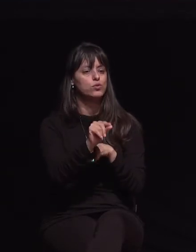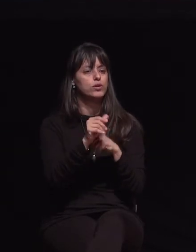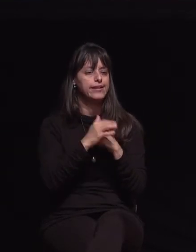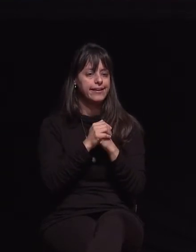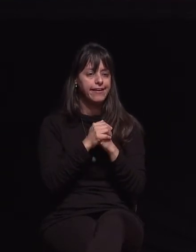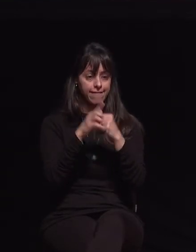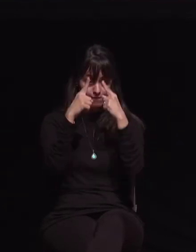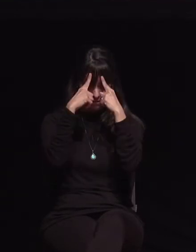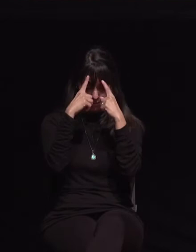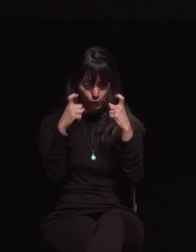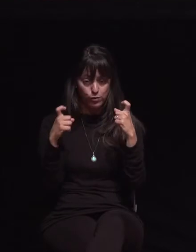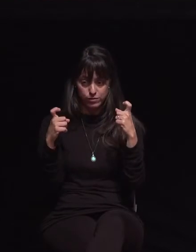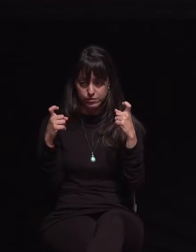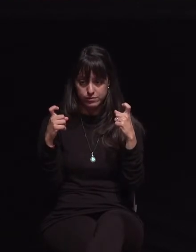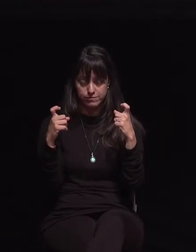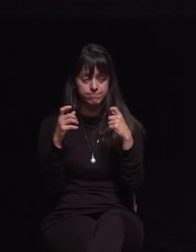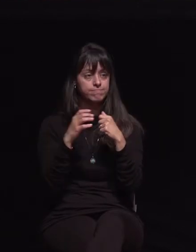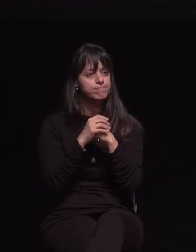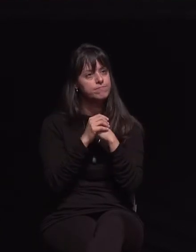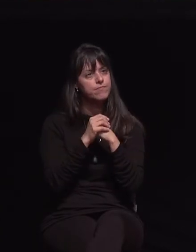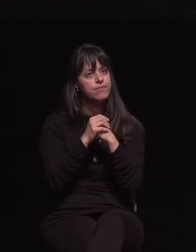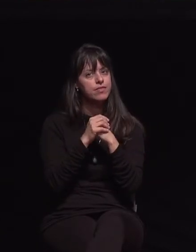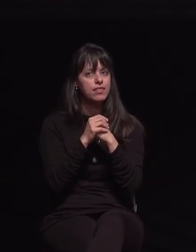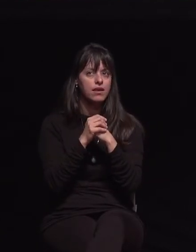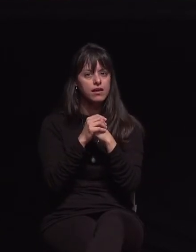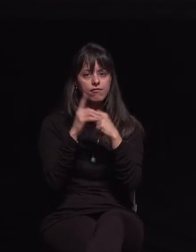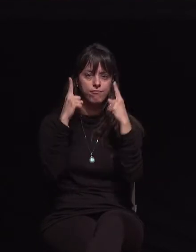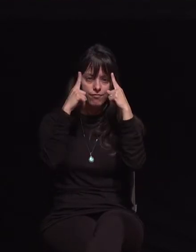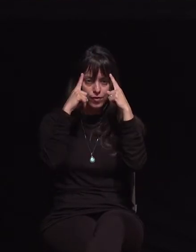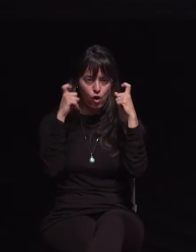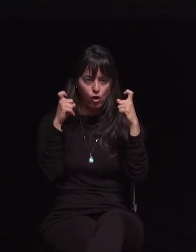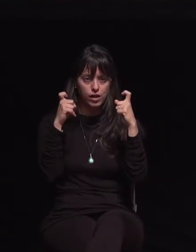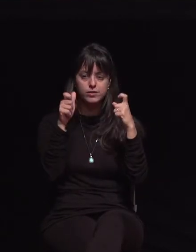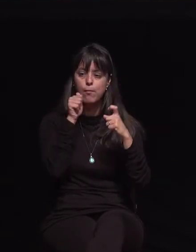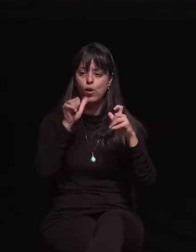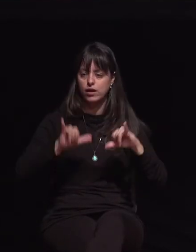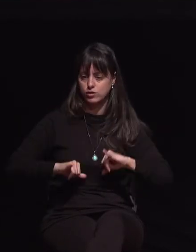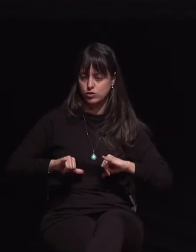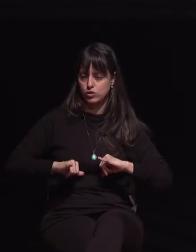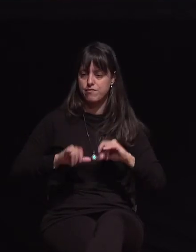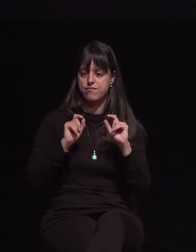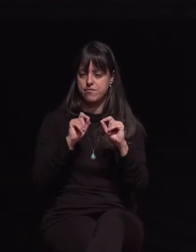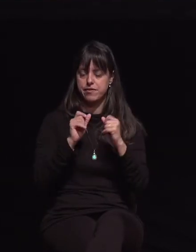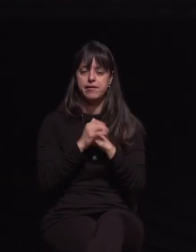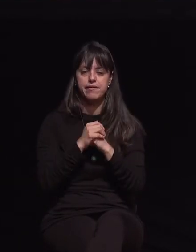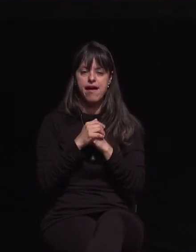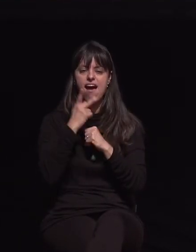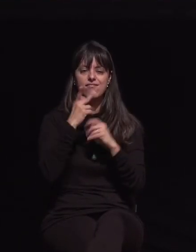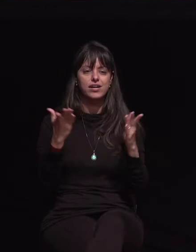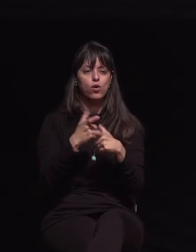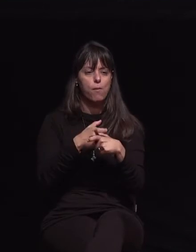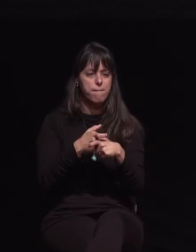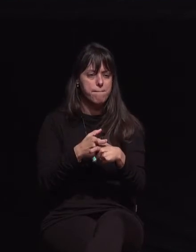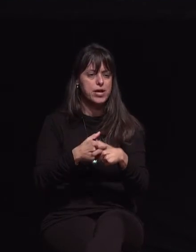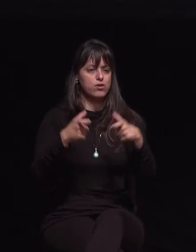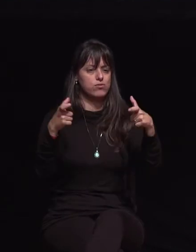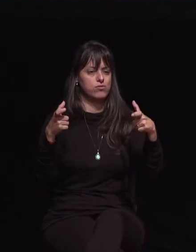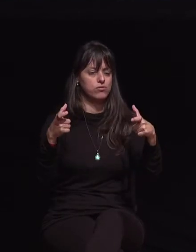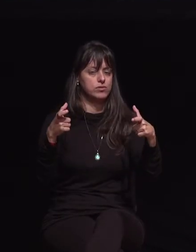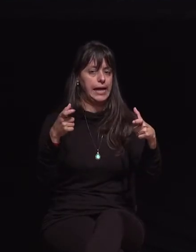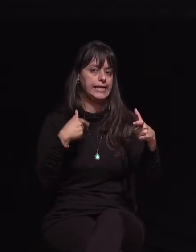da violência e a violência contra as mulheres, hoje fala-se que aumentou muito.